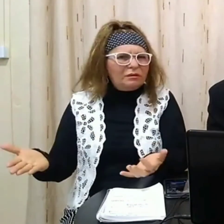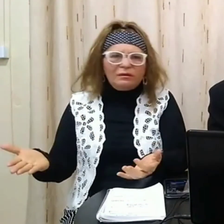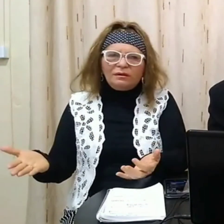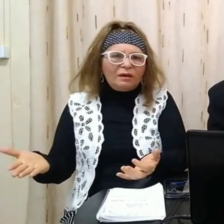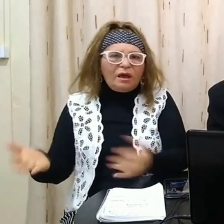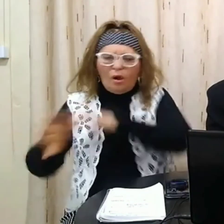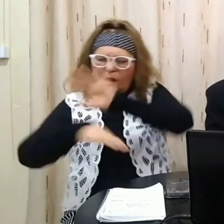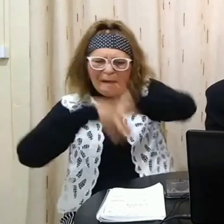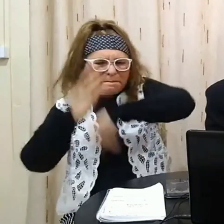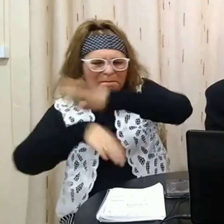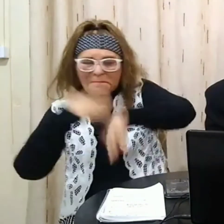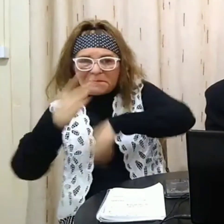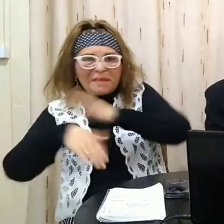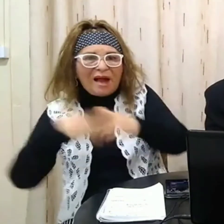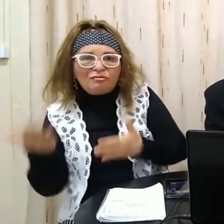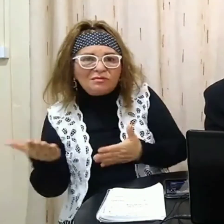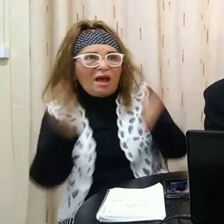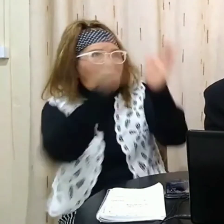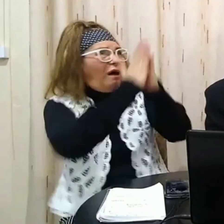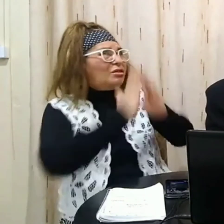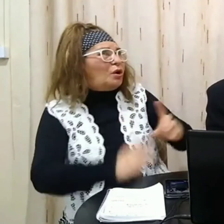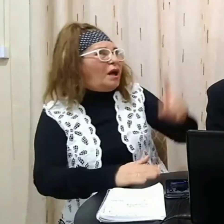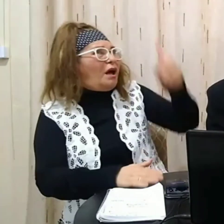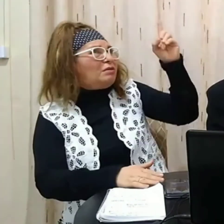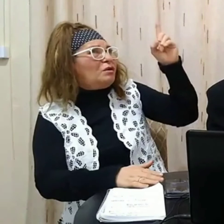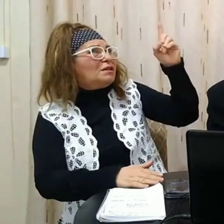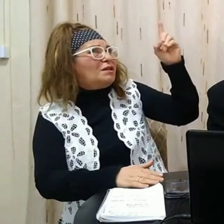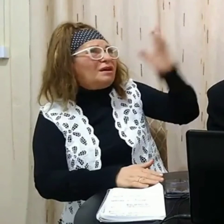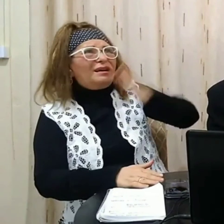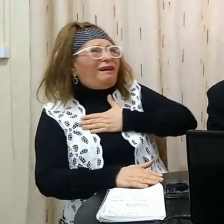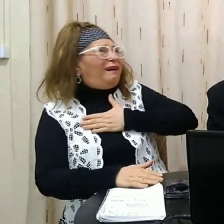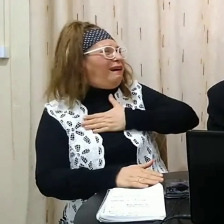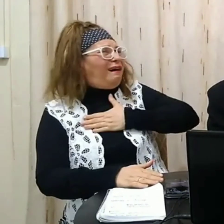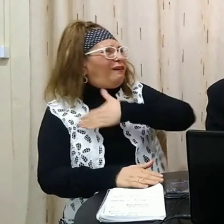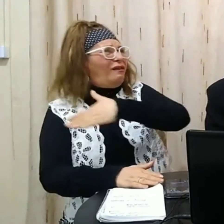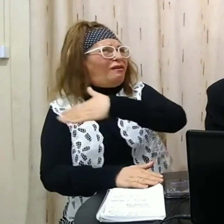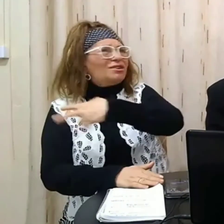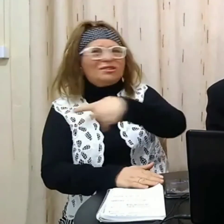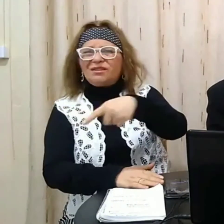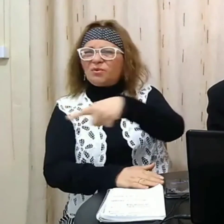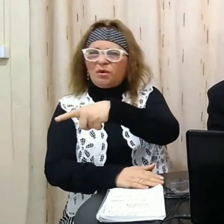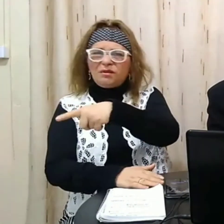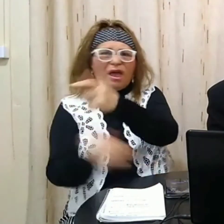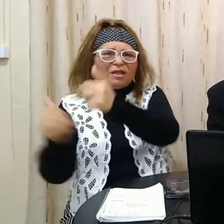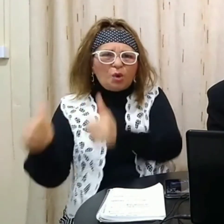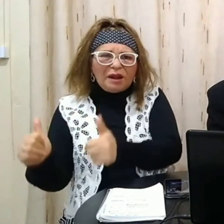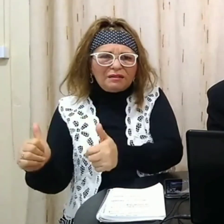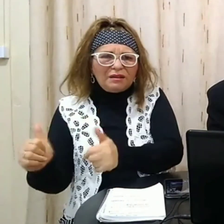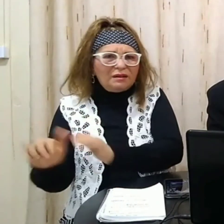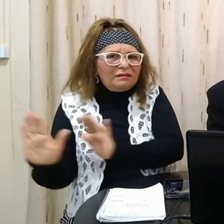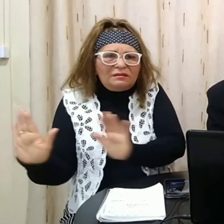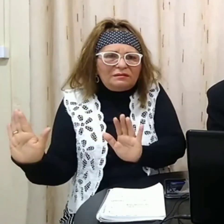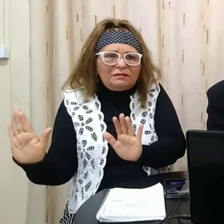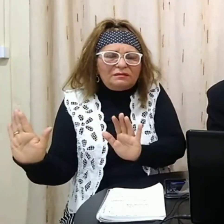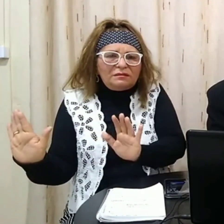Senhor? Como é que vai ser adoração ao Senhor se Deus odeia este tipo de coisa? Deus odeia a idolatria.